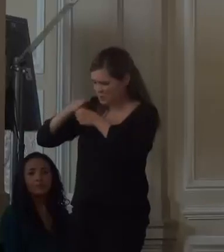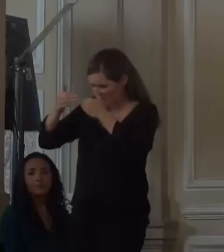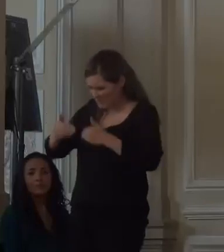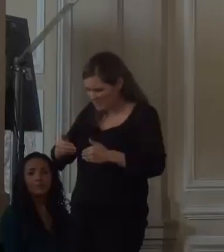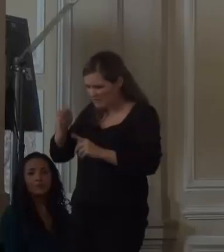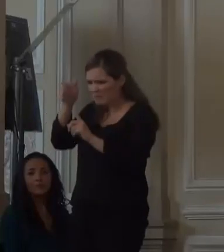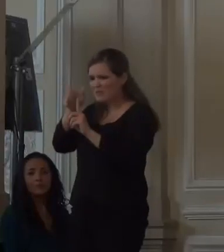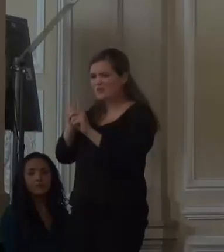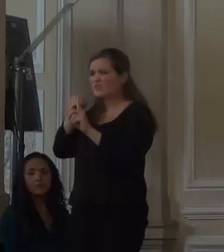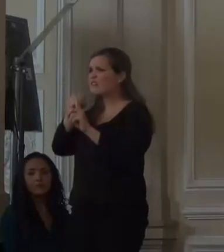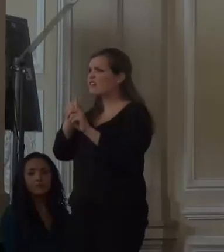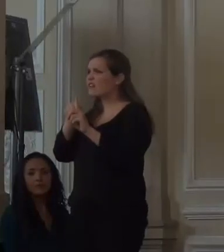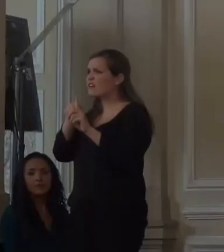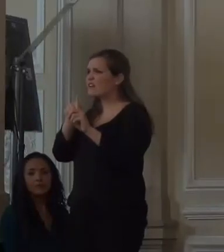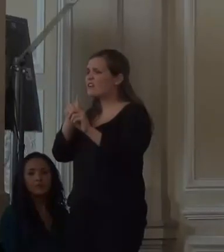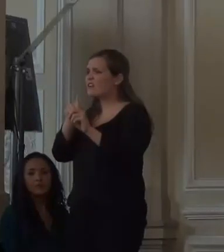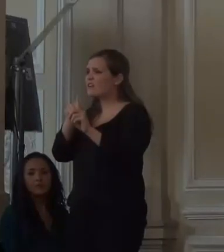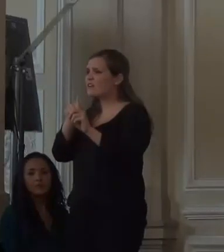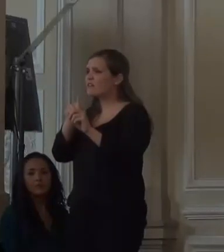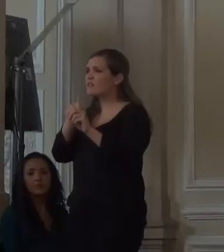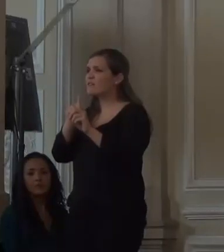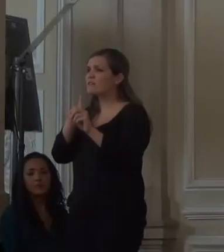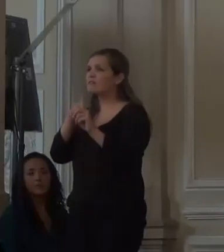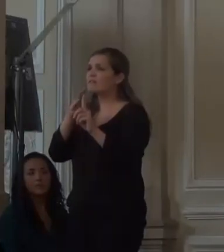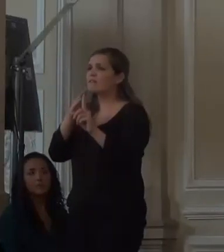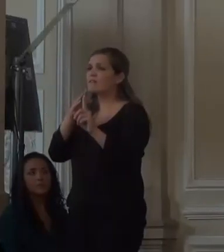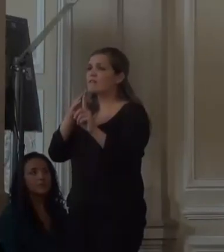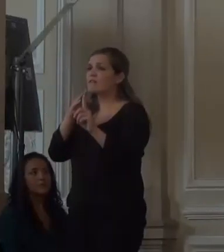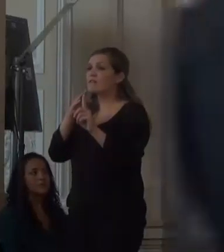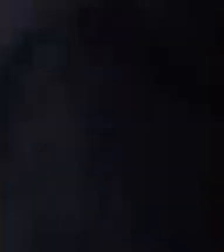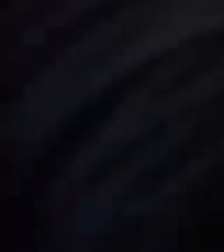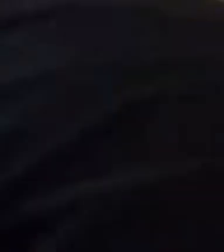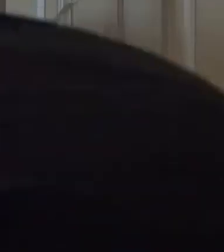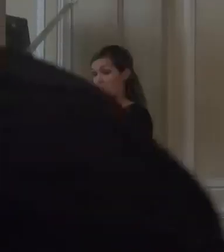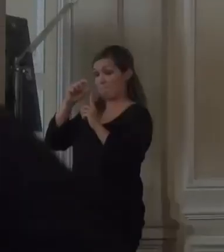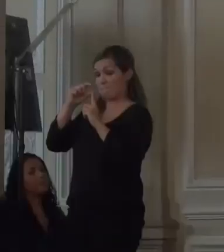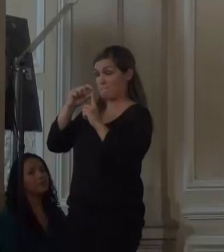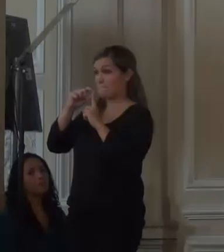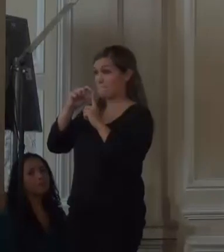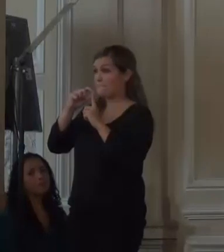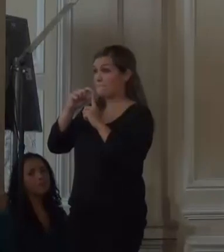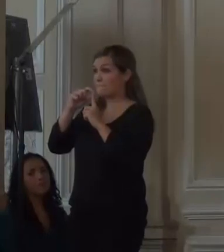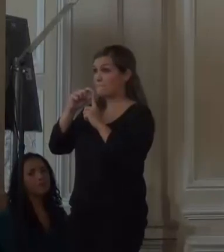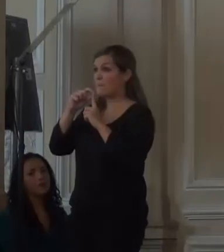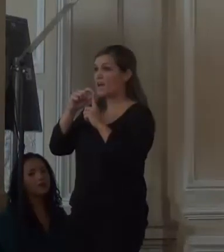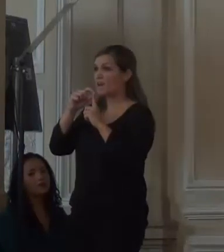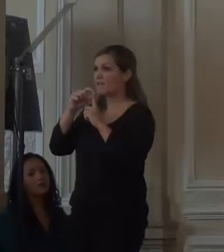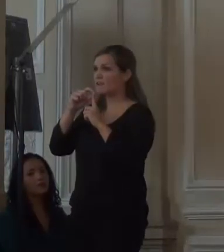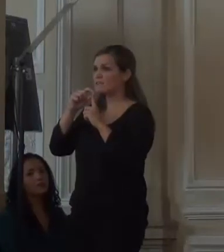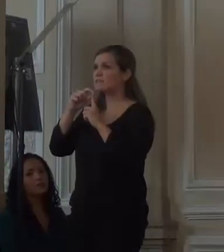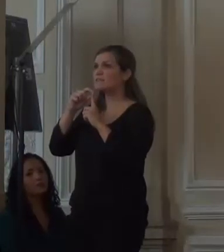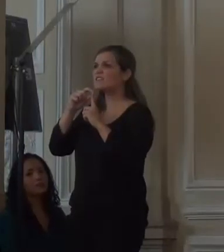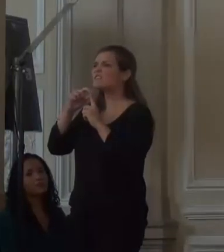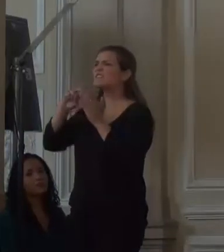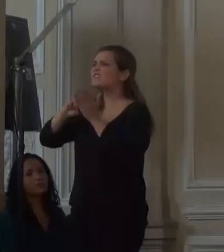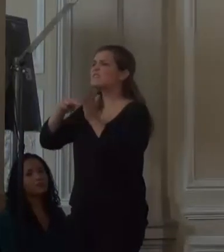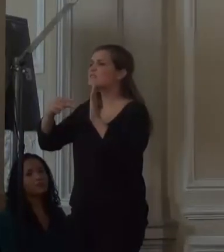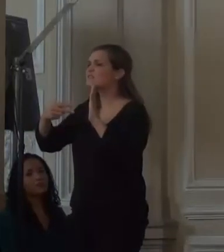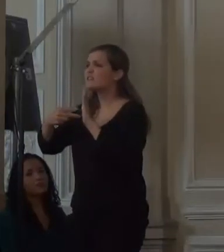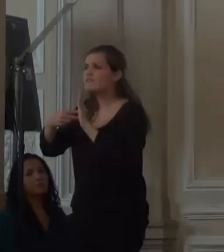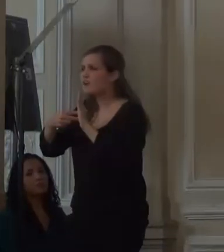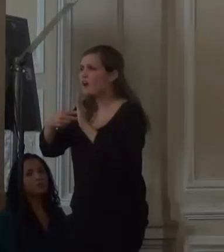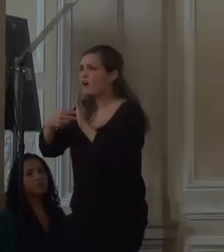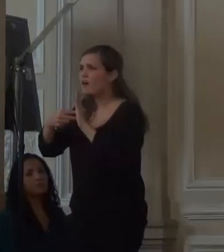discapacidad, estoy nombrando, así las palabras parecían indicar otra cosa,